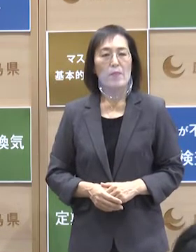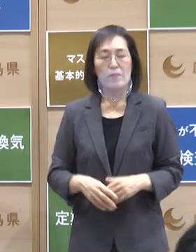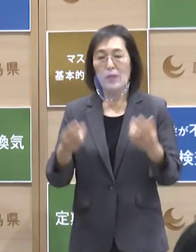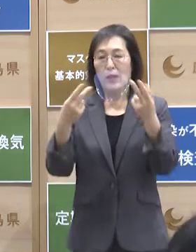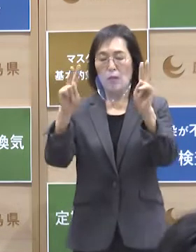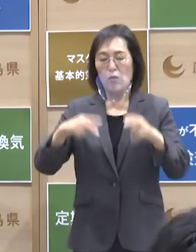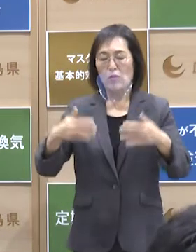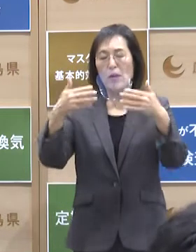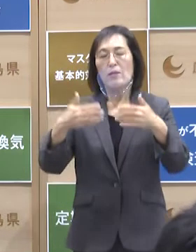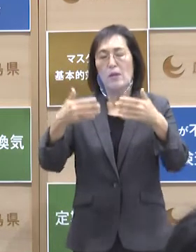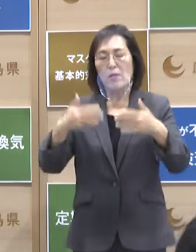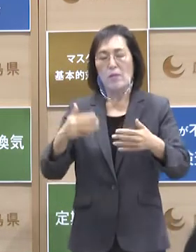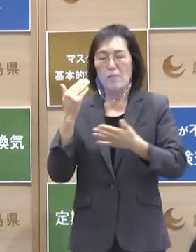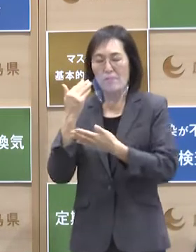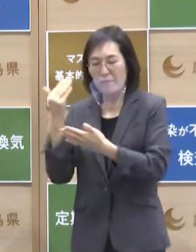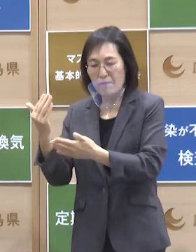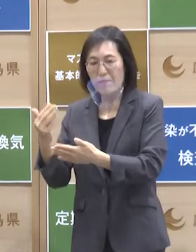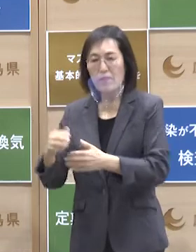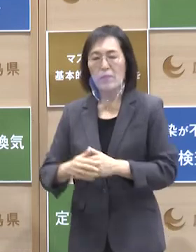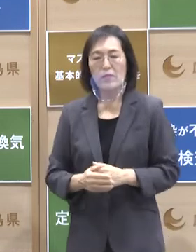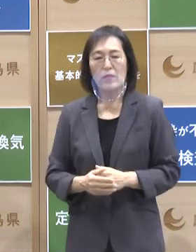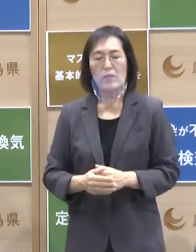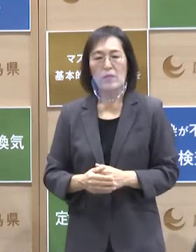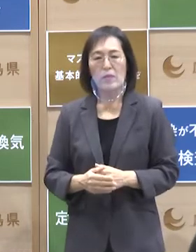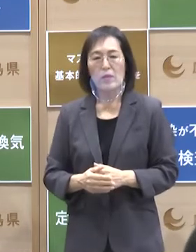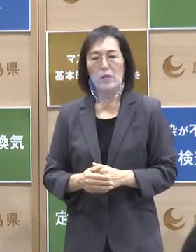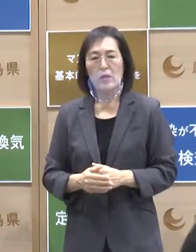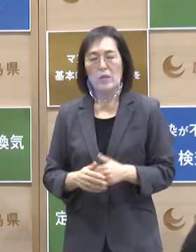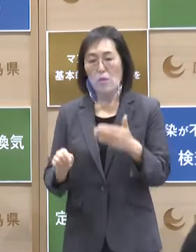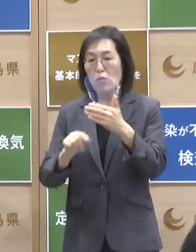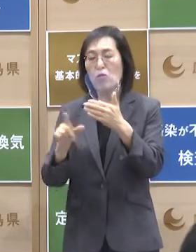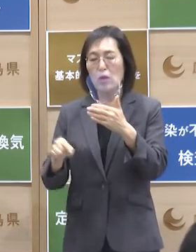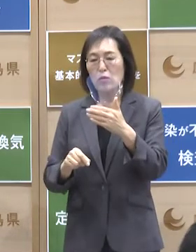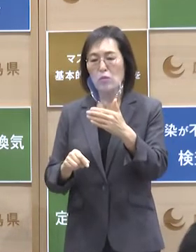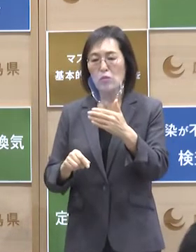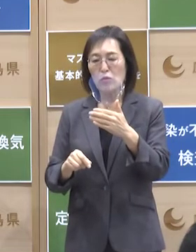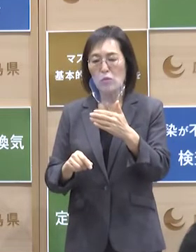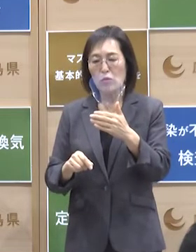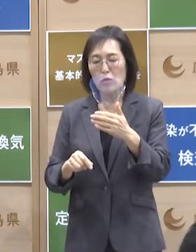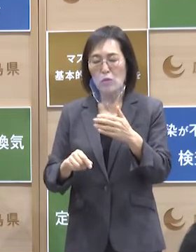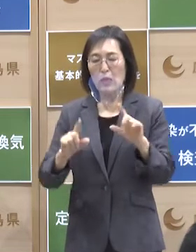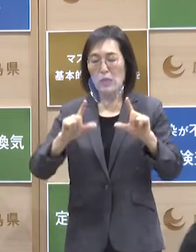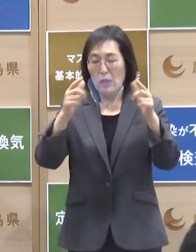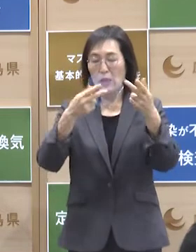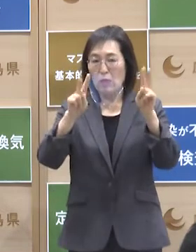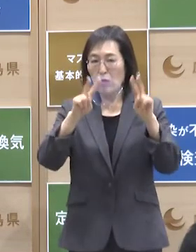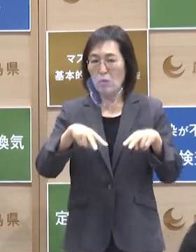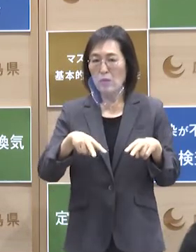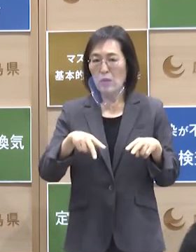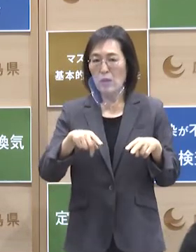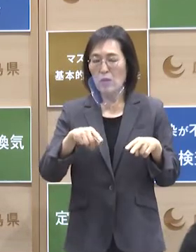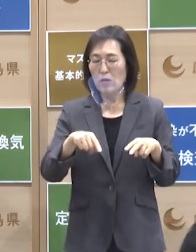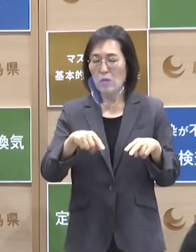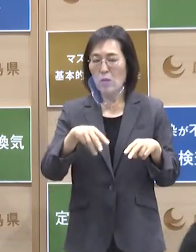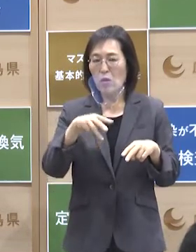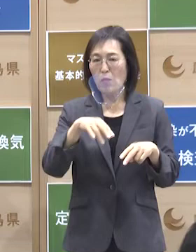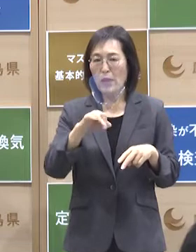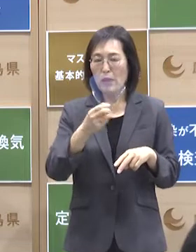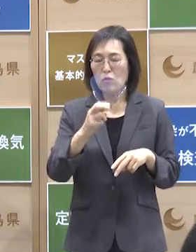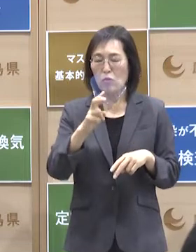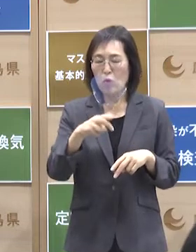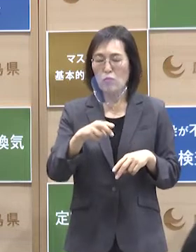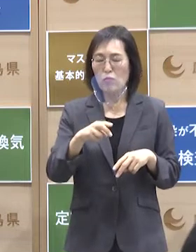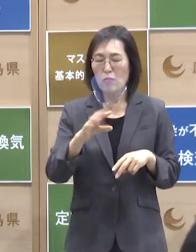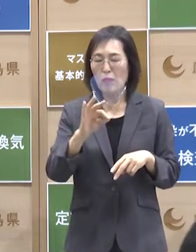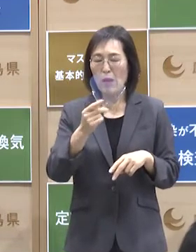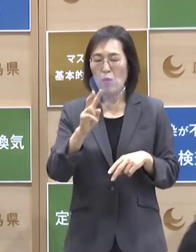テレビの門脇です。先月国がですね、東広島市 の, マイクロンメモリージャパンの